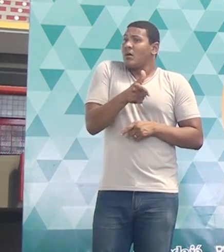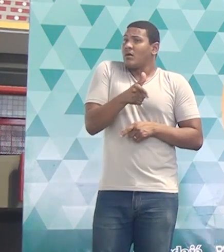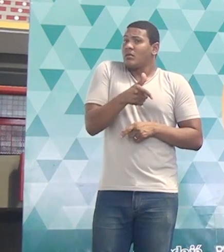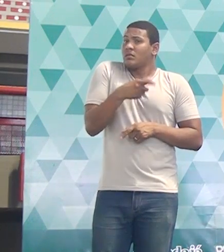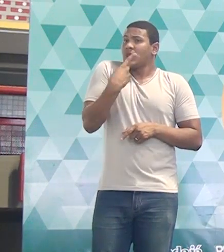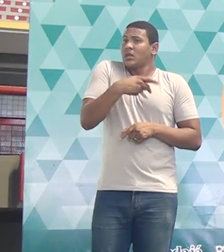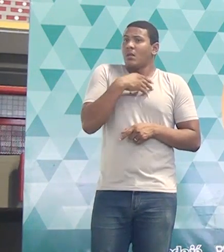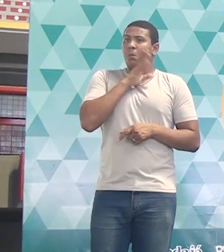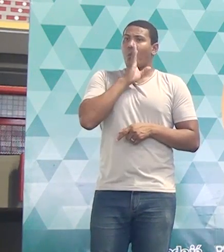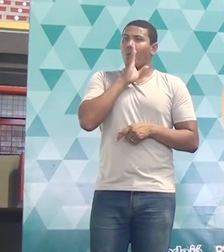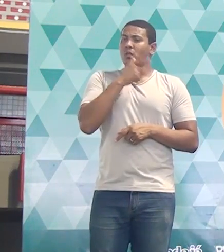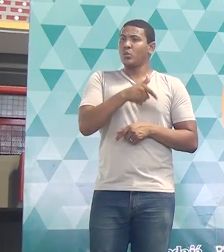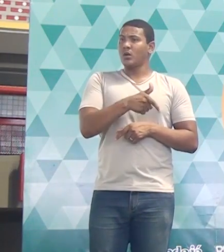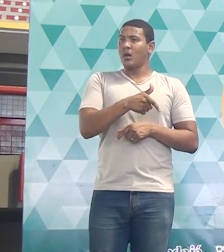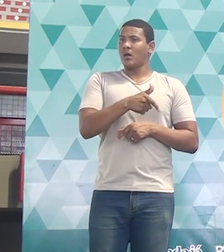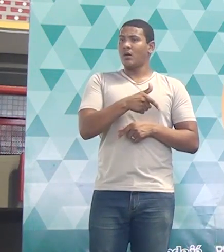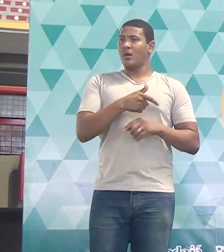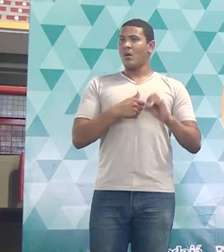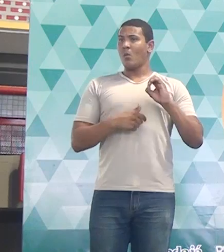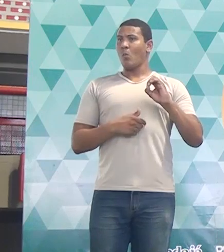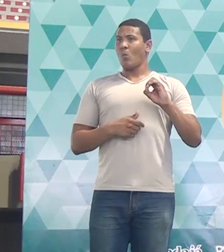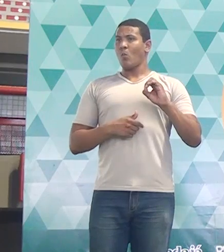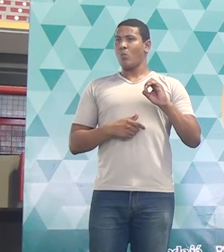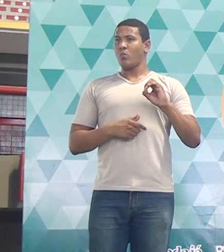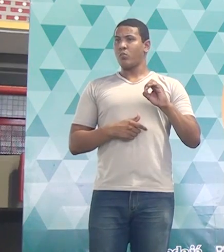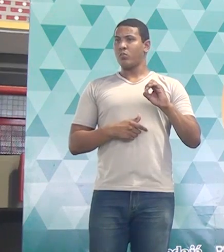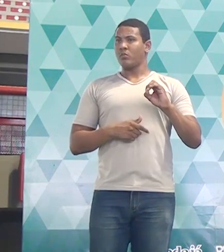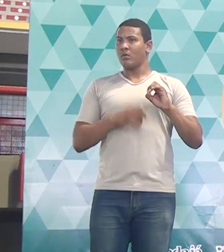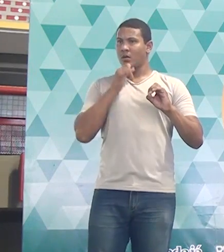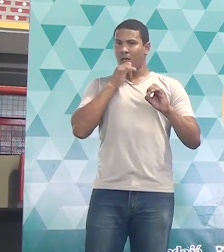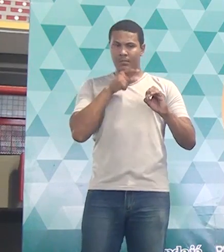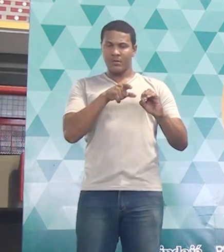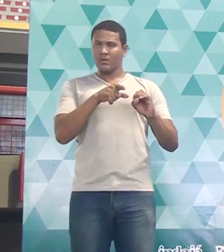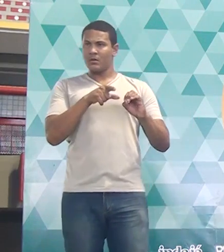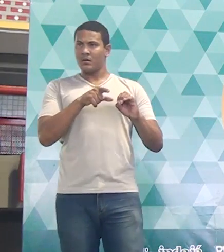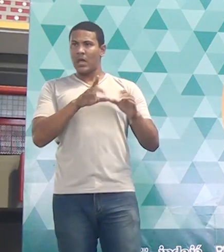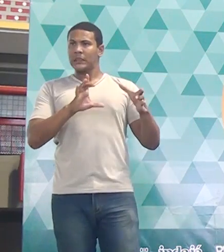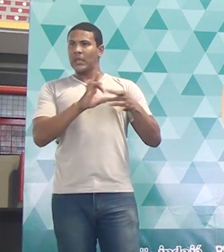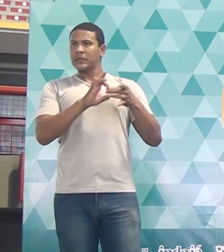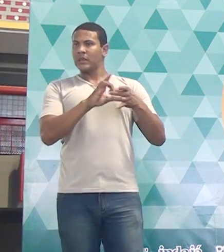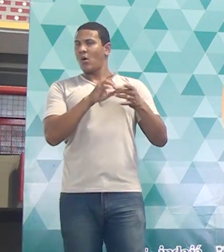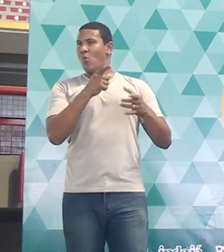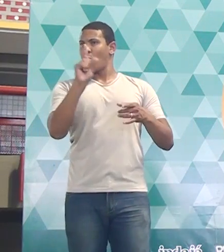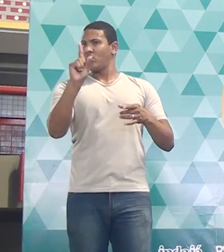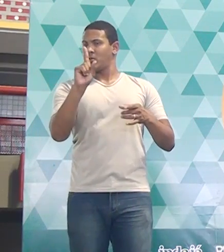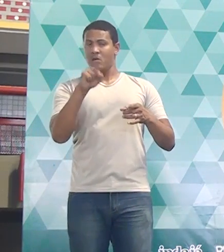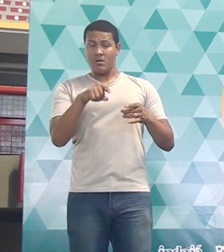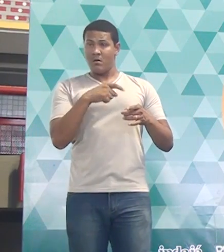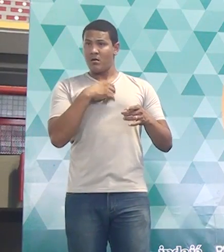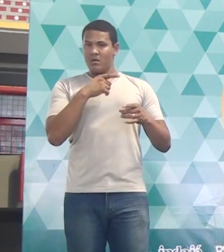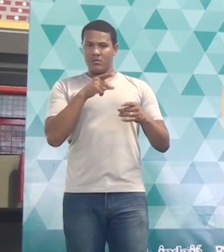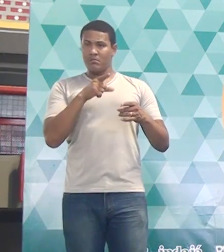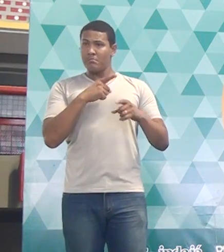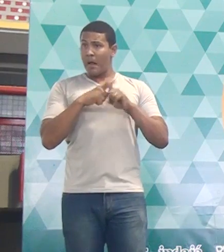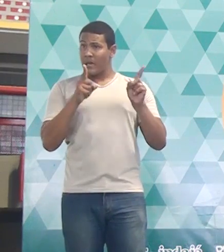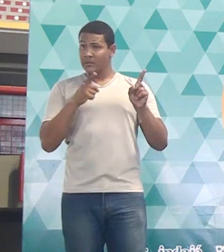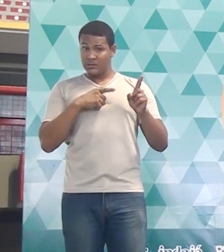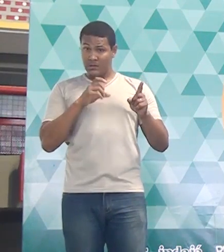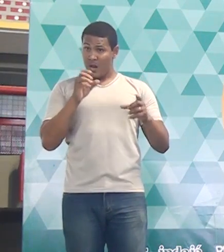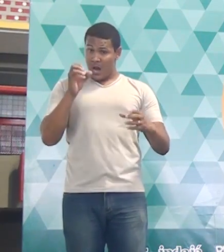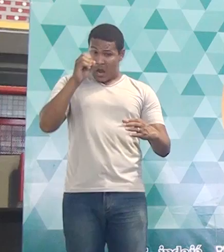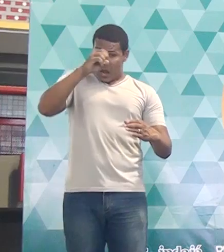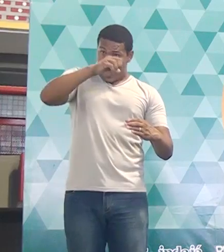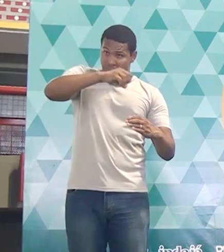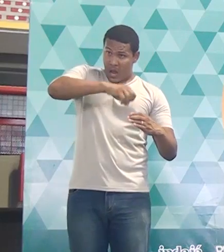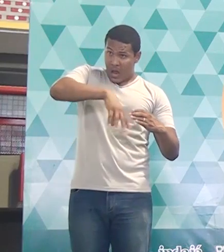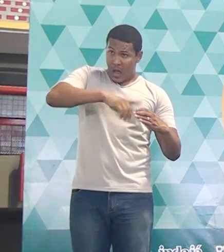Na ionização, a substância não é formada por íons, as ligações são covalentes. Mas quando eu coloco em água, a ligação quebra e aí